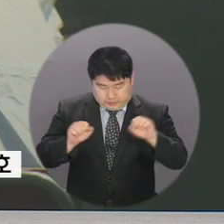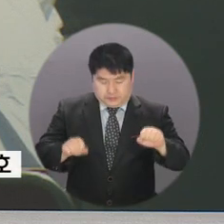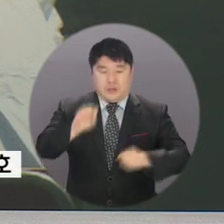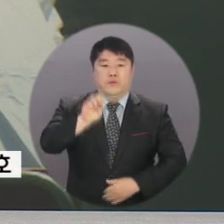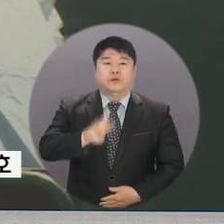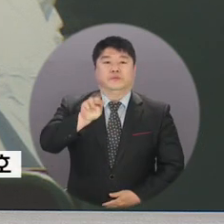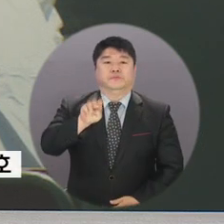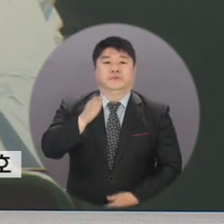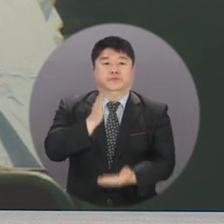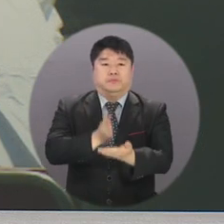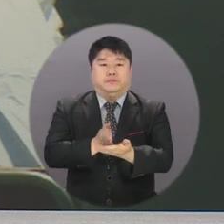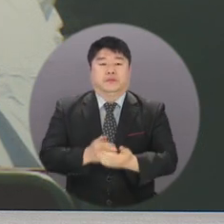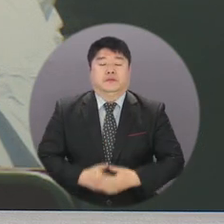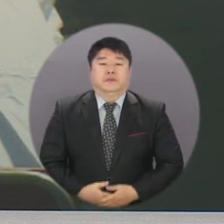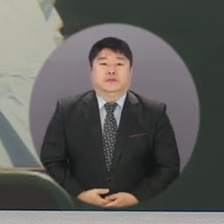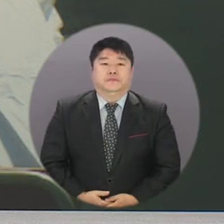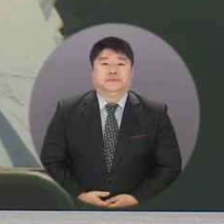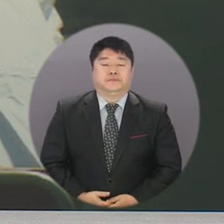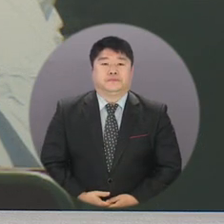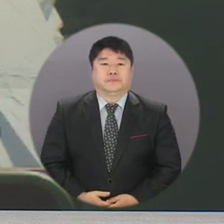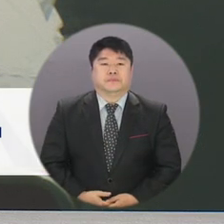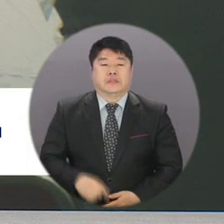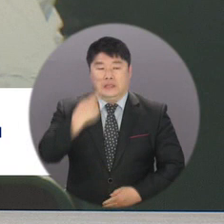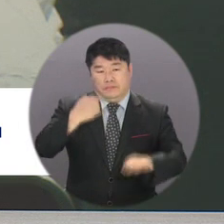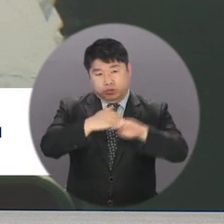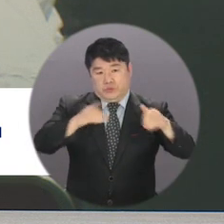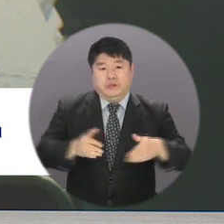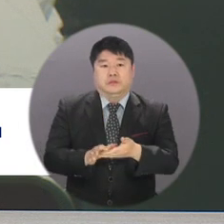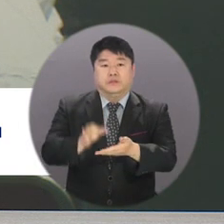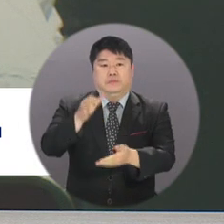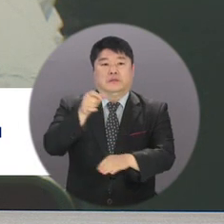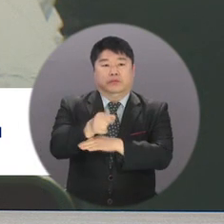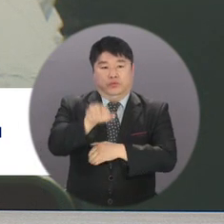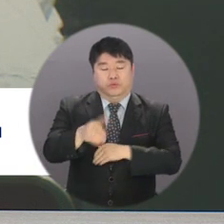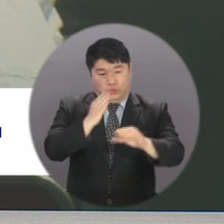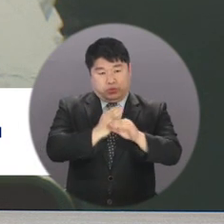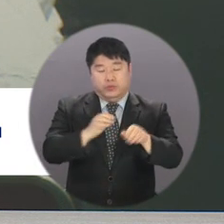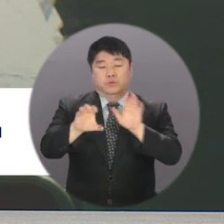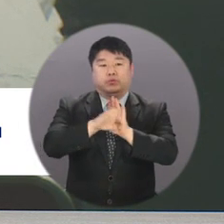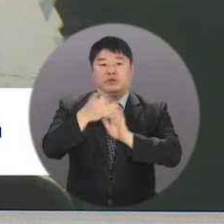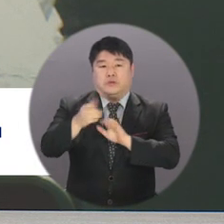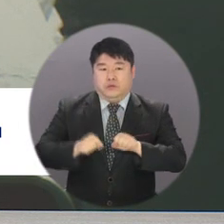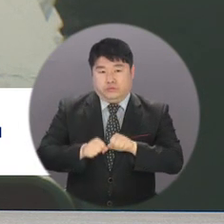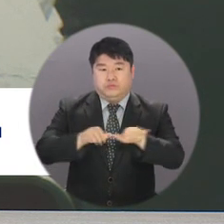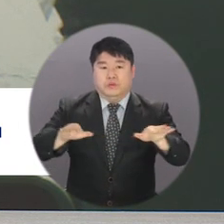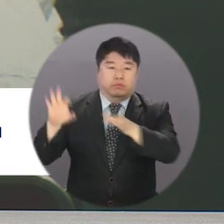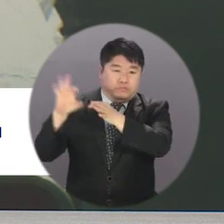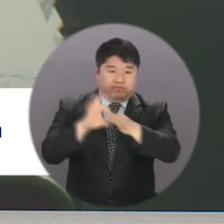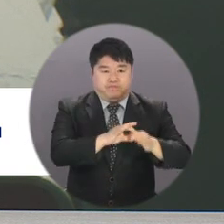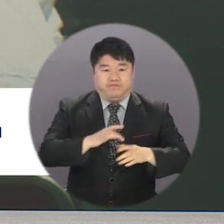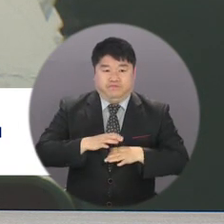여러분 안녕하십니까? 광주 MBC 뉴스데스크입니다. 민주당 담양사무소를 중심으로 한 코로나19 감염이 무섭게 번지고